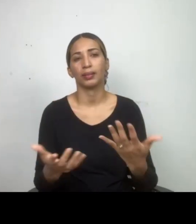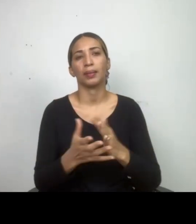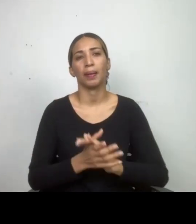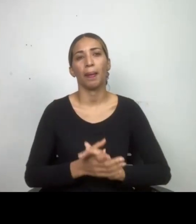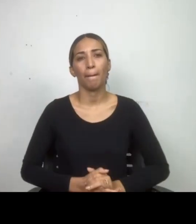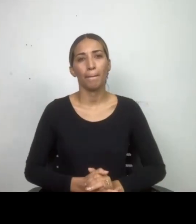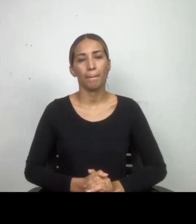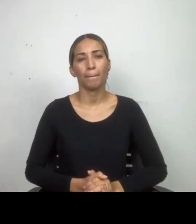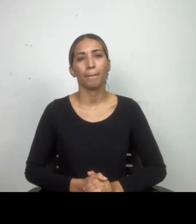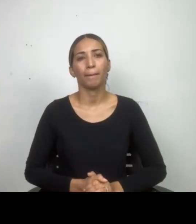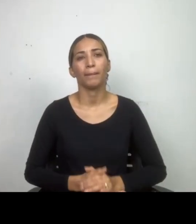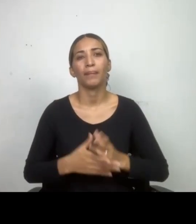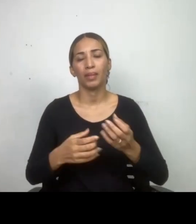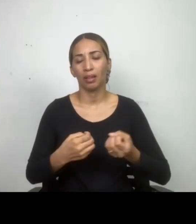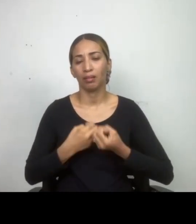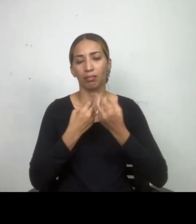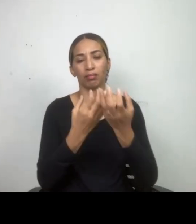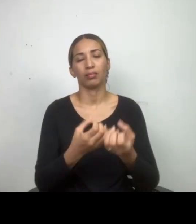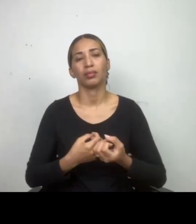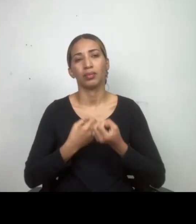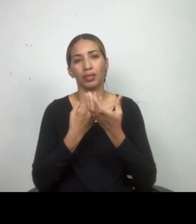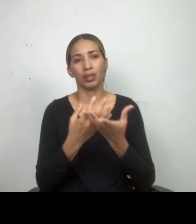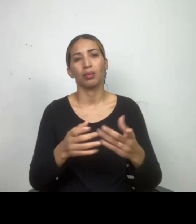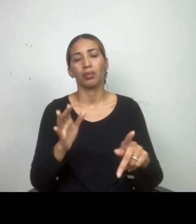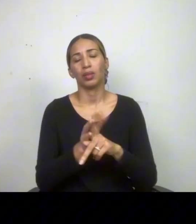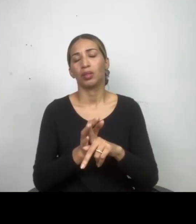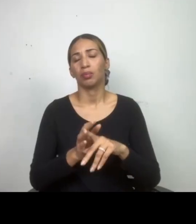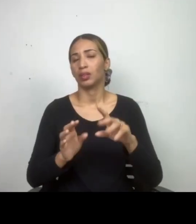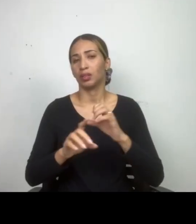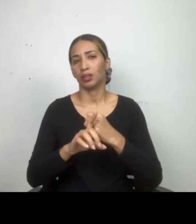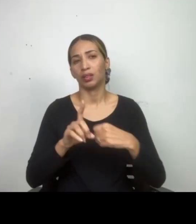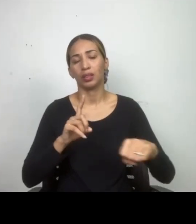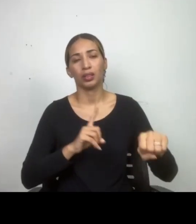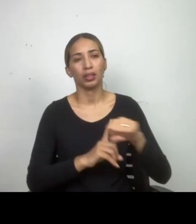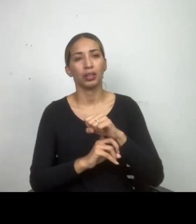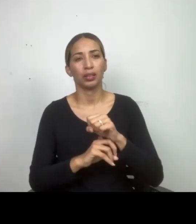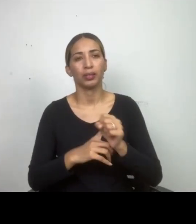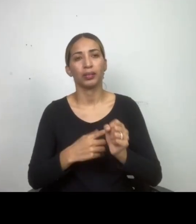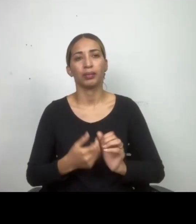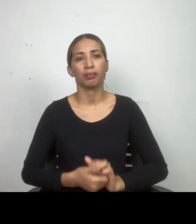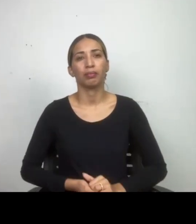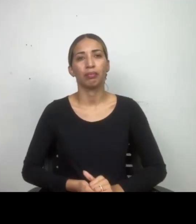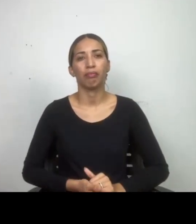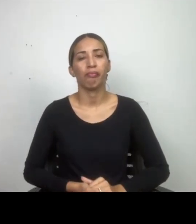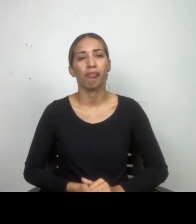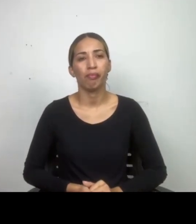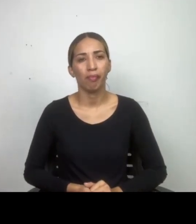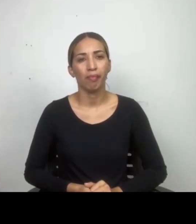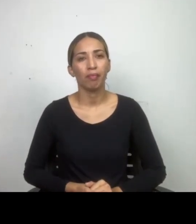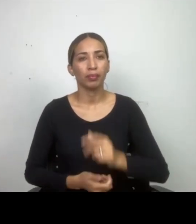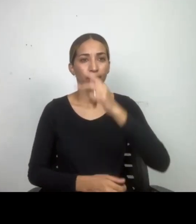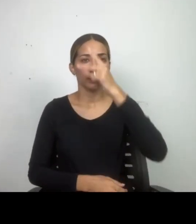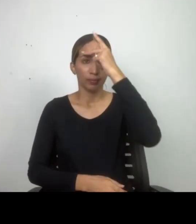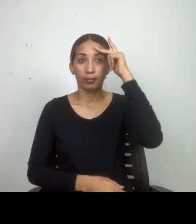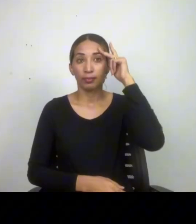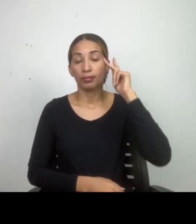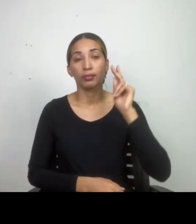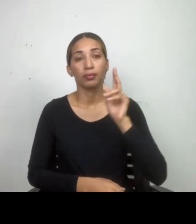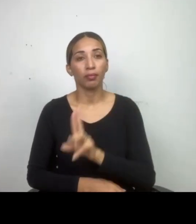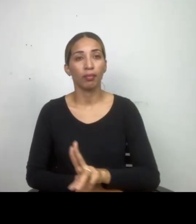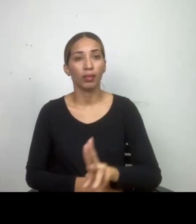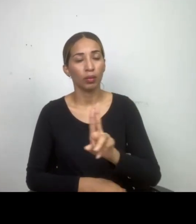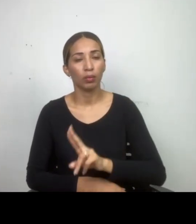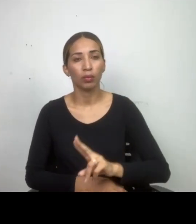da questão social, né, muito contemporânea, né, dos usuários de drogas, né, e principalmente usuários de